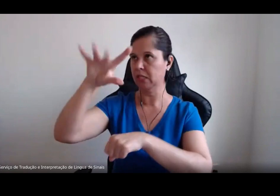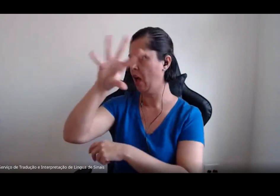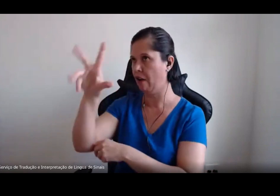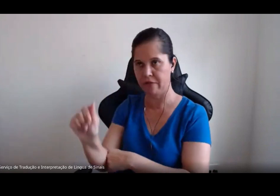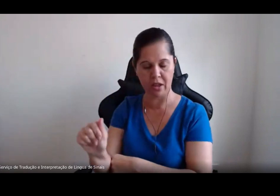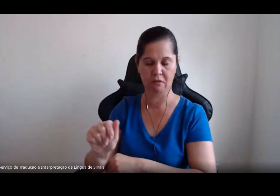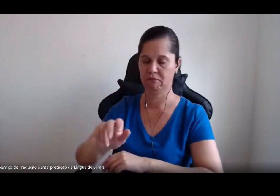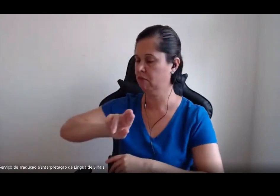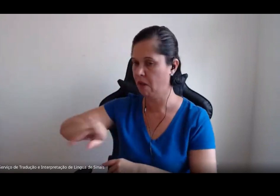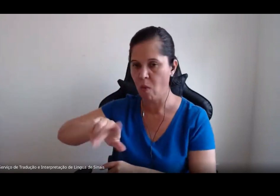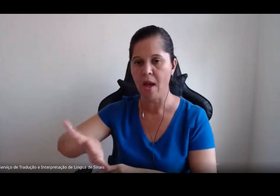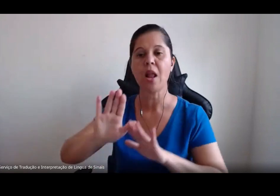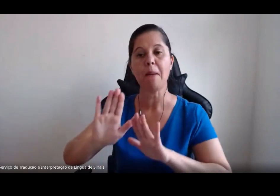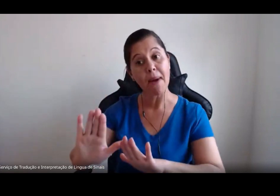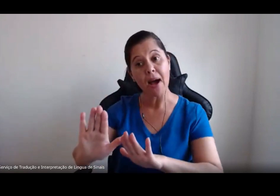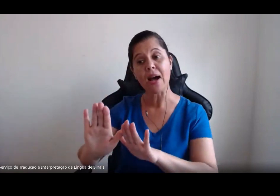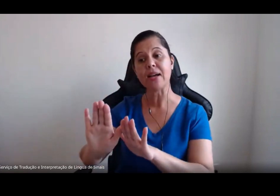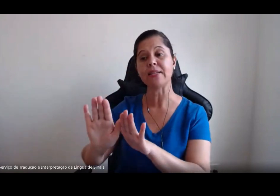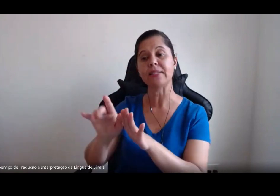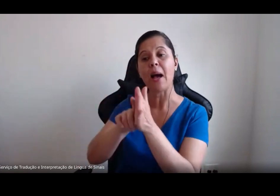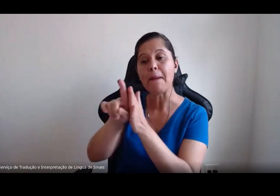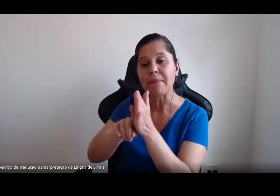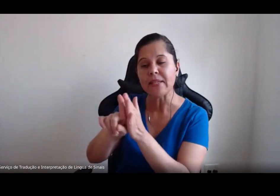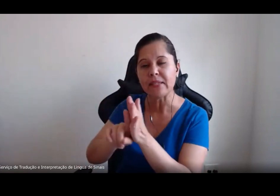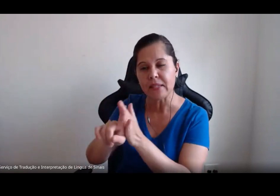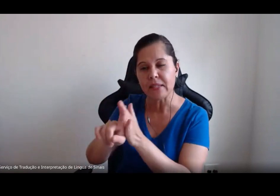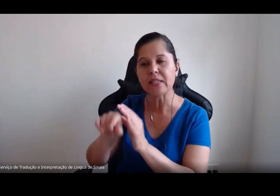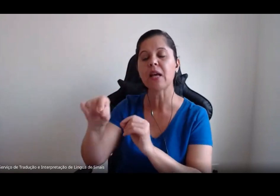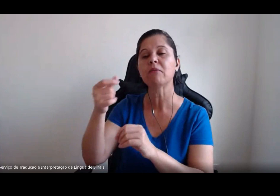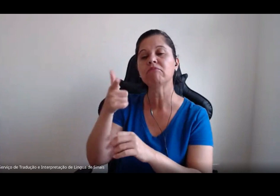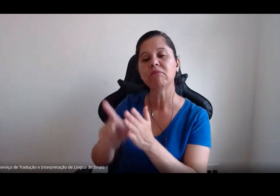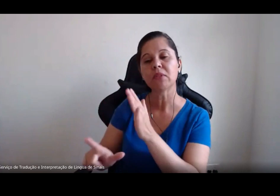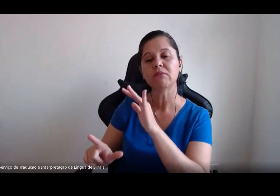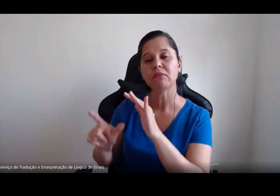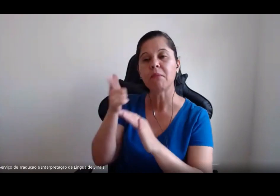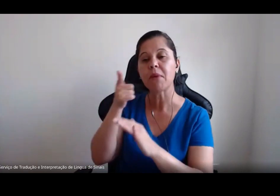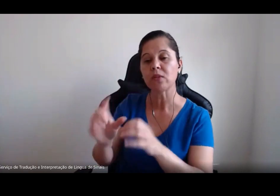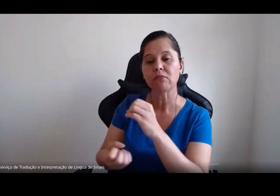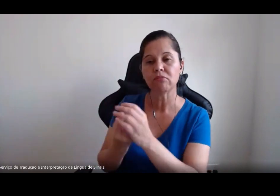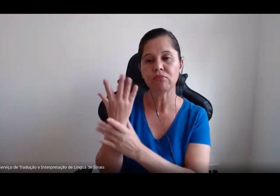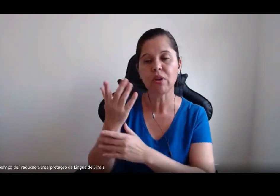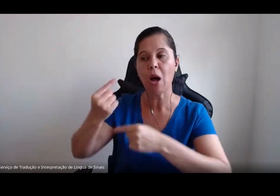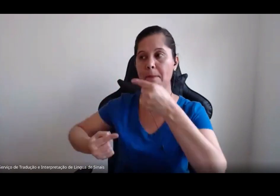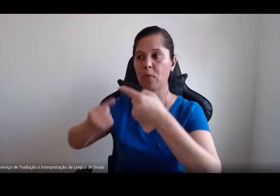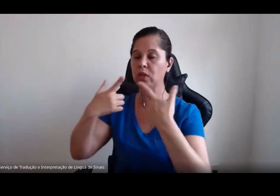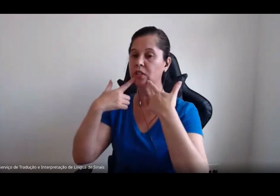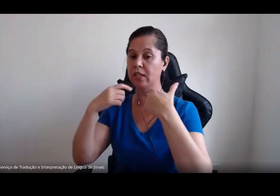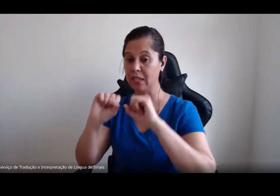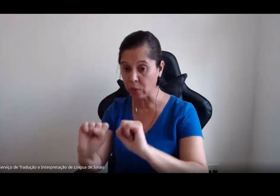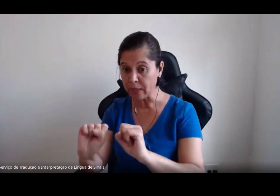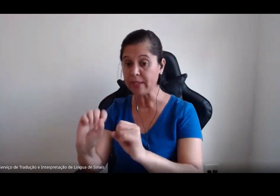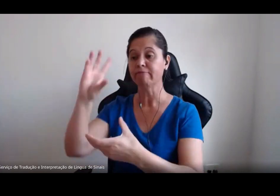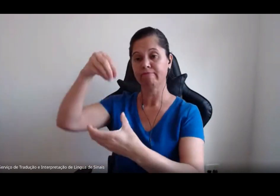independências de países africanos ou asiáticos, mas os trabalhos dele foram precursores para a fundação das políticas